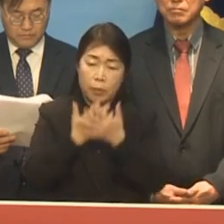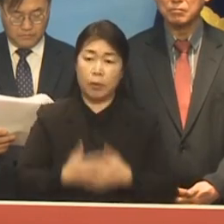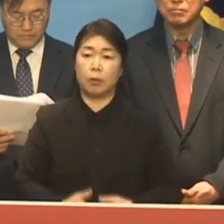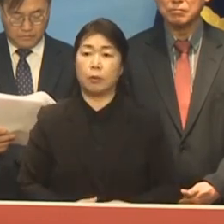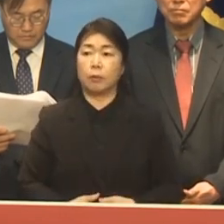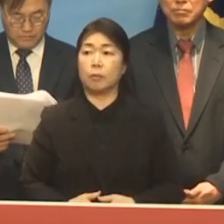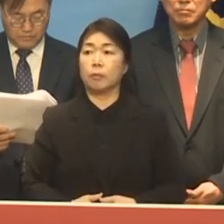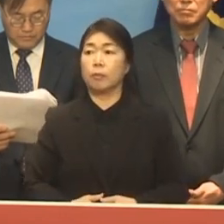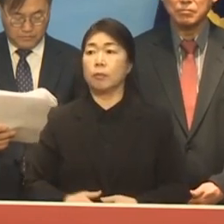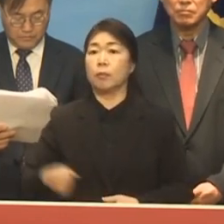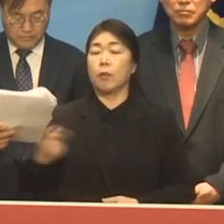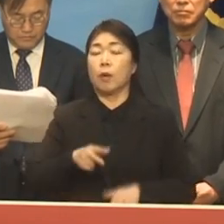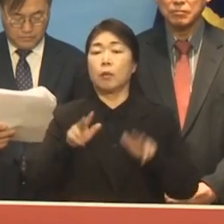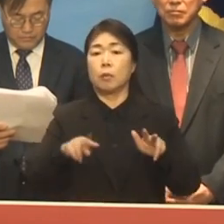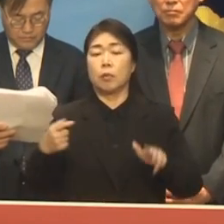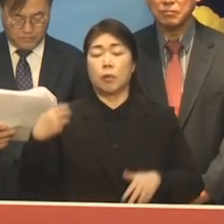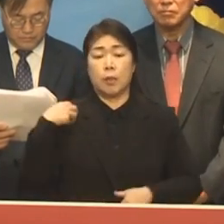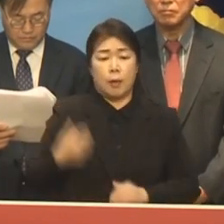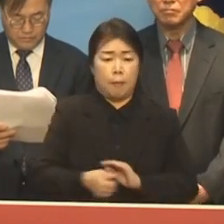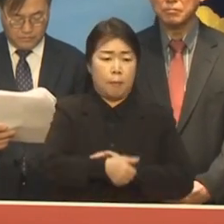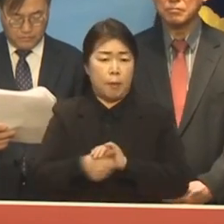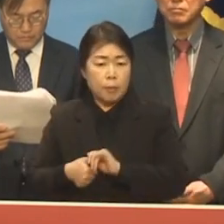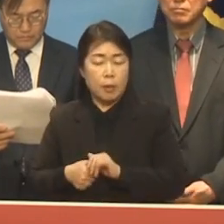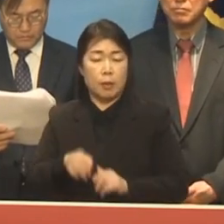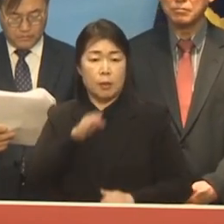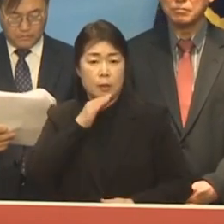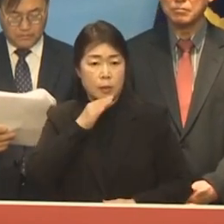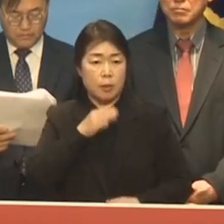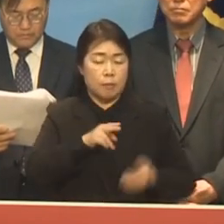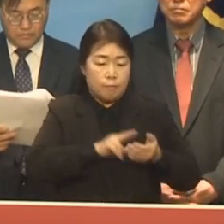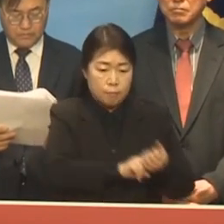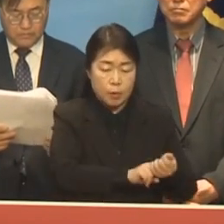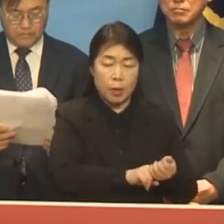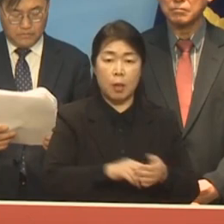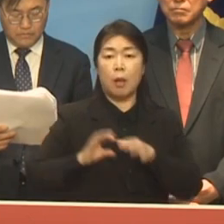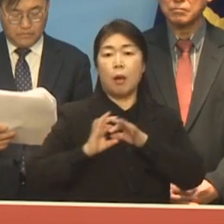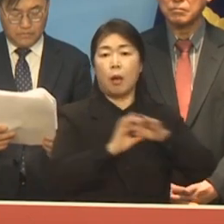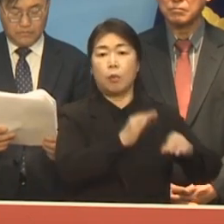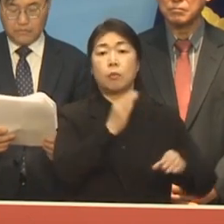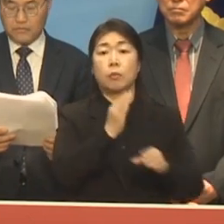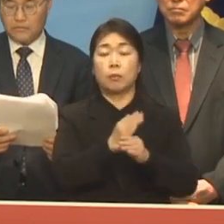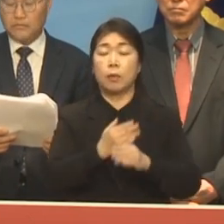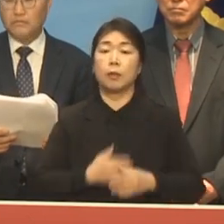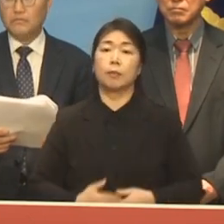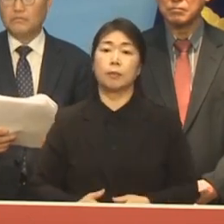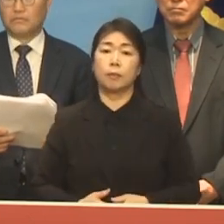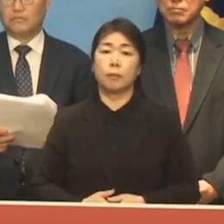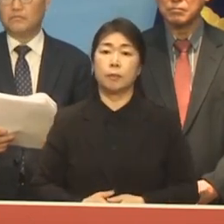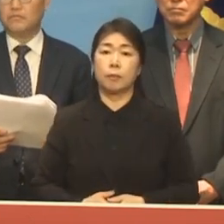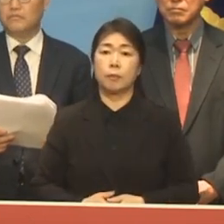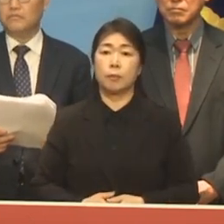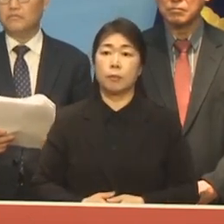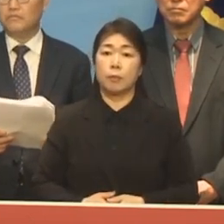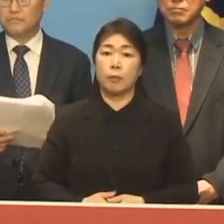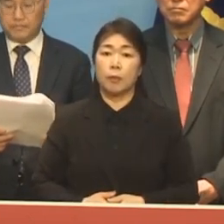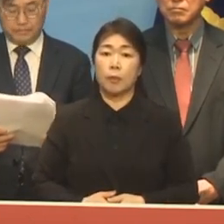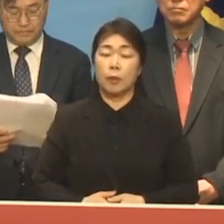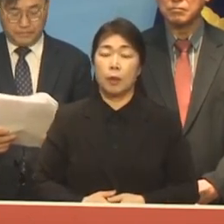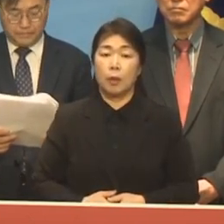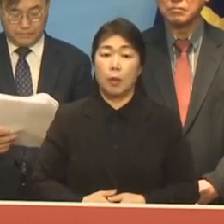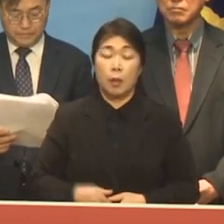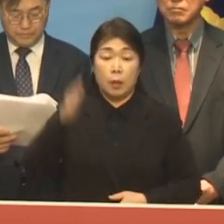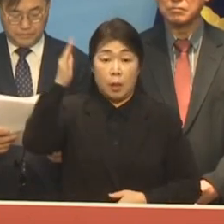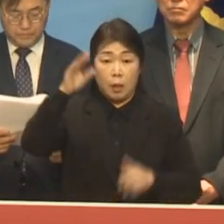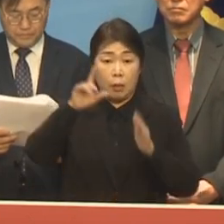부역자들은 아직도 책임 회피와 사실 은폐를 계속하고 있습니다. 저들이 입을 열